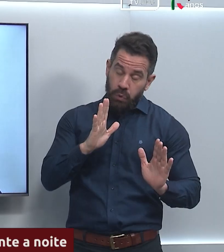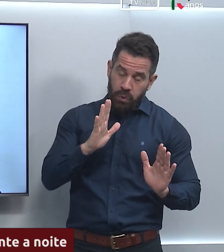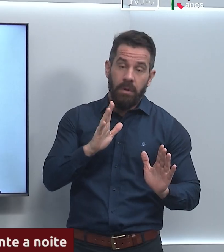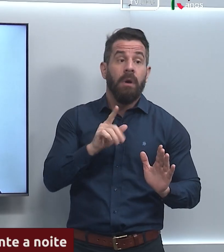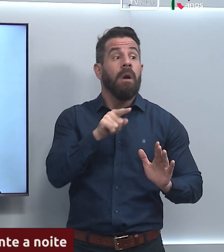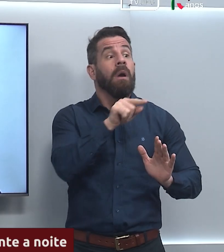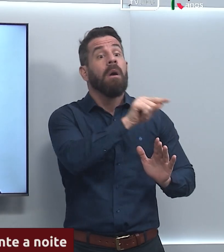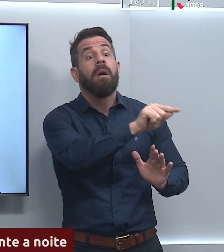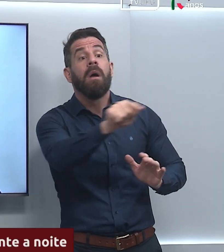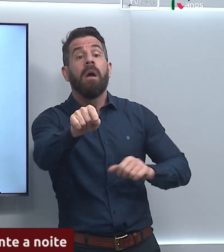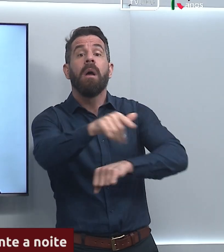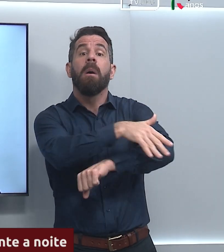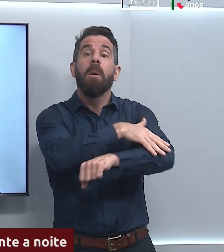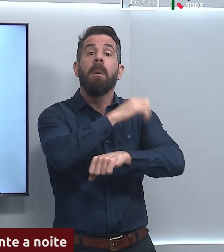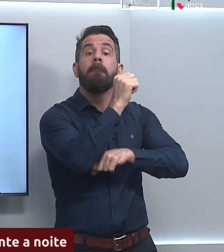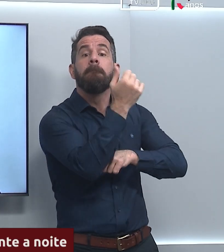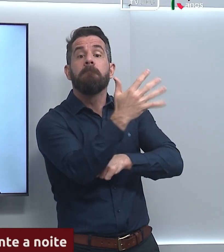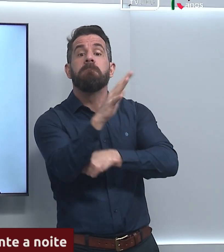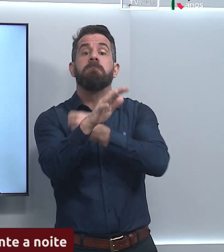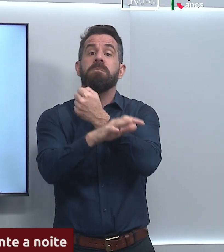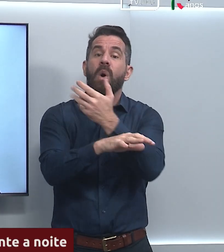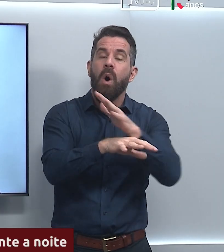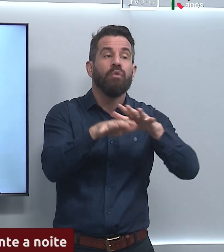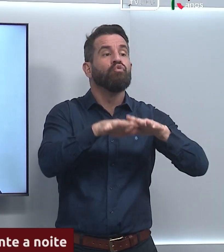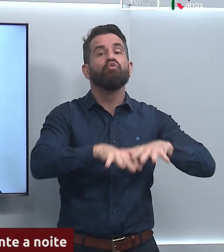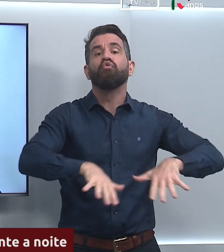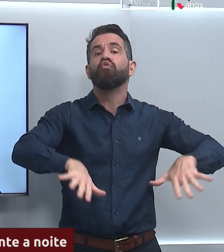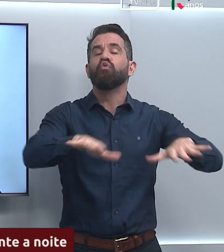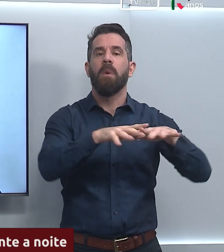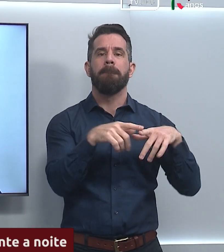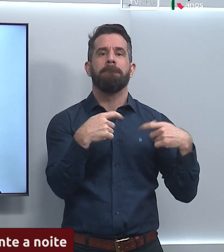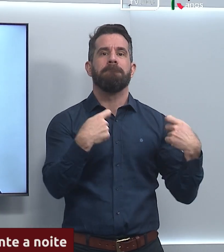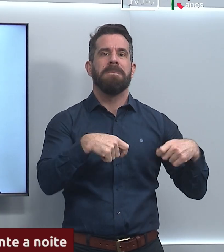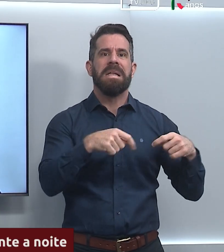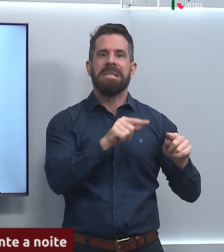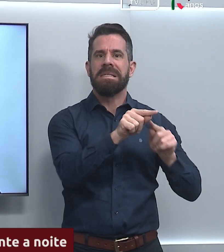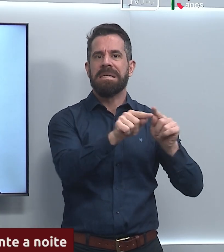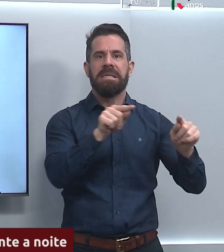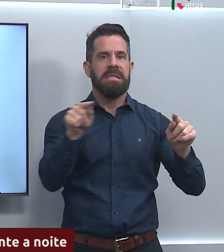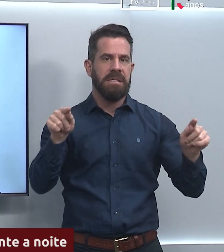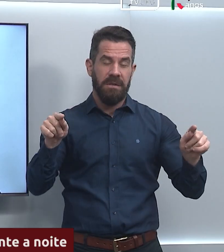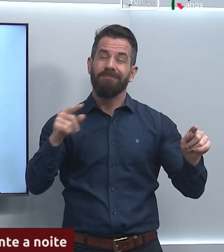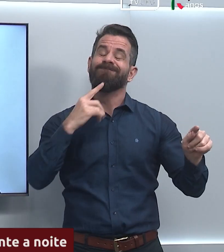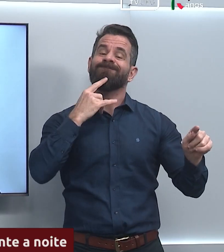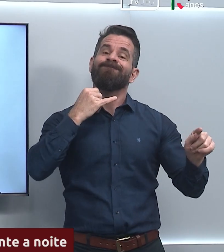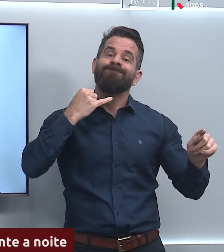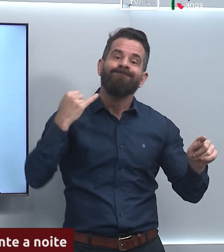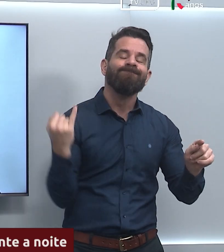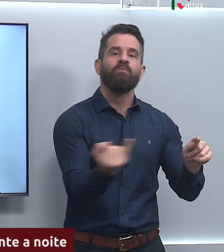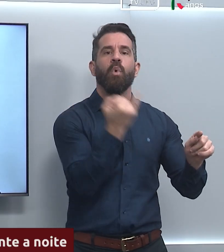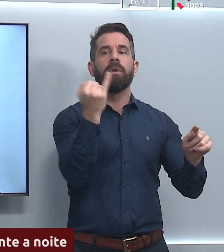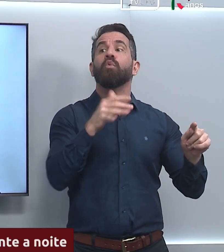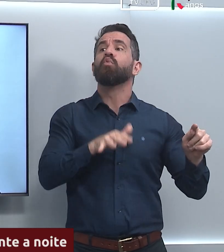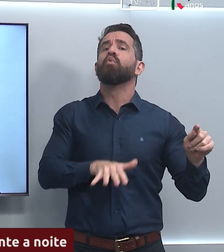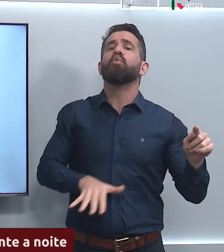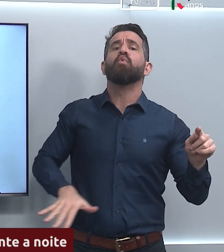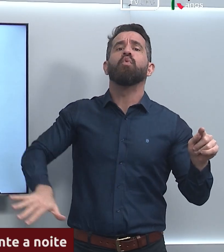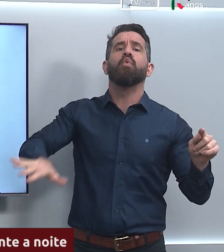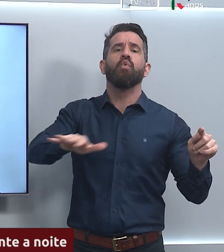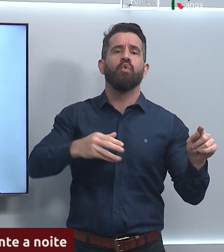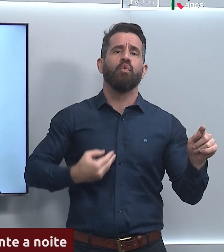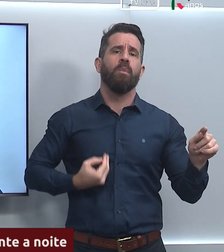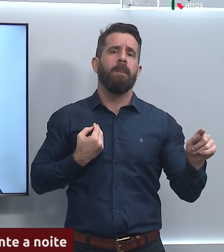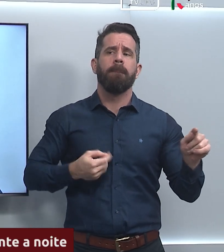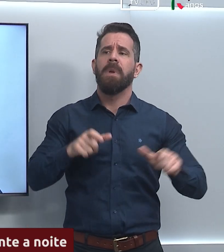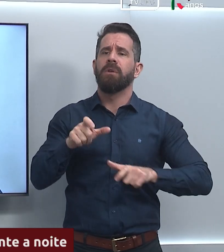são necessários, né? Bosques, praças, esses bens públicos são muito importantes para todas as pessoas que moram na